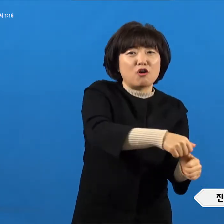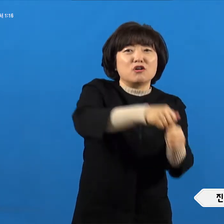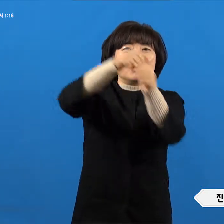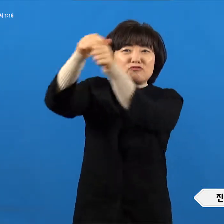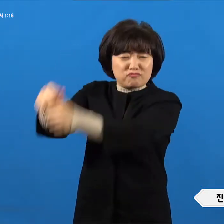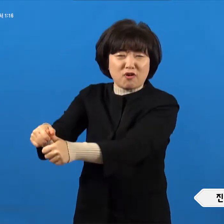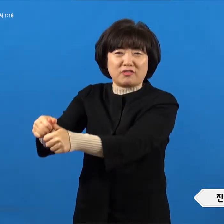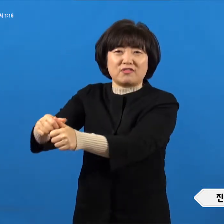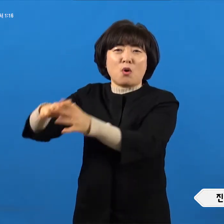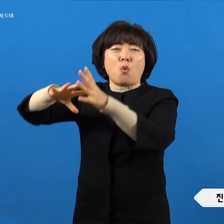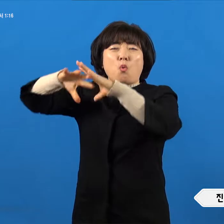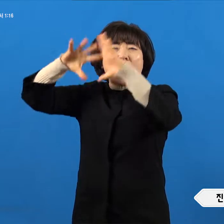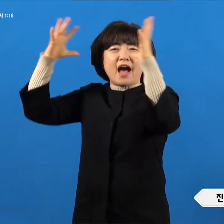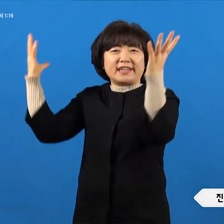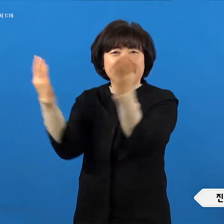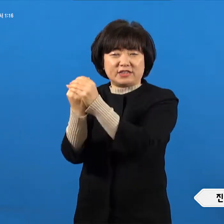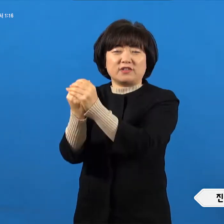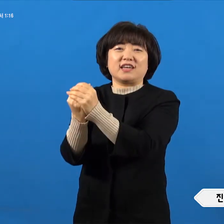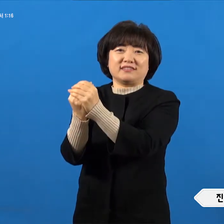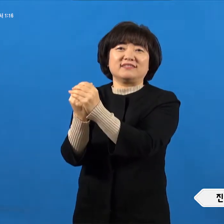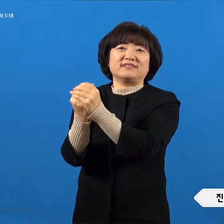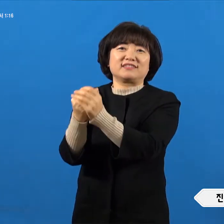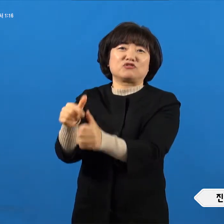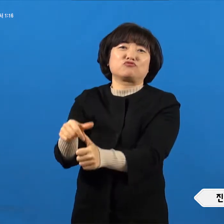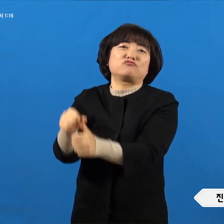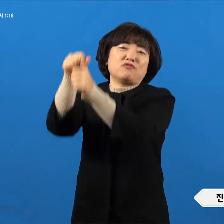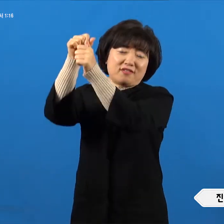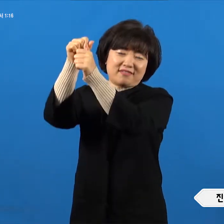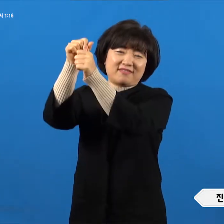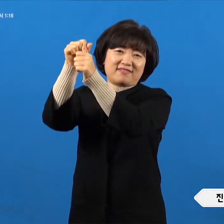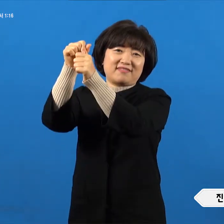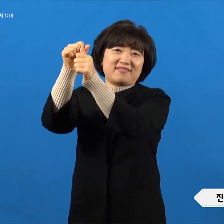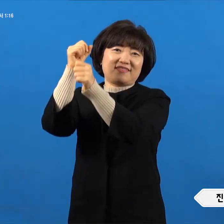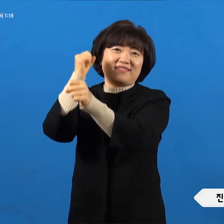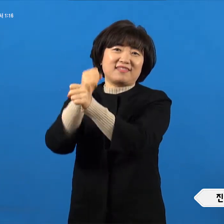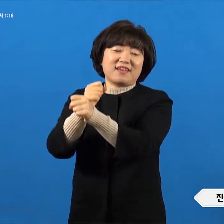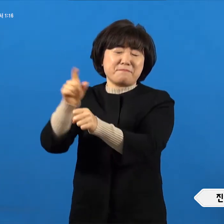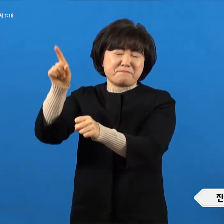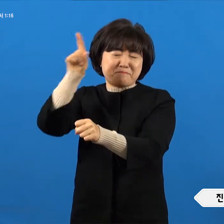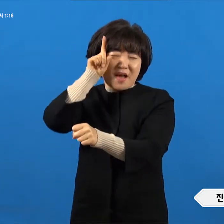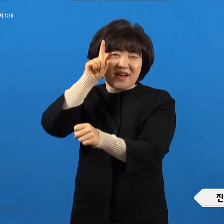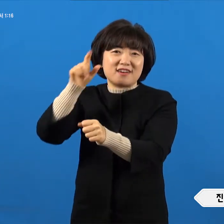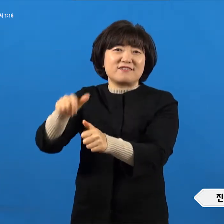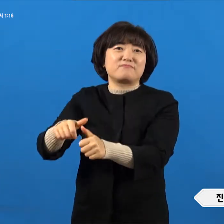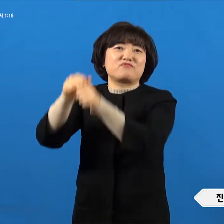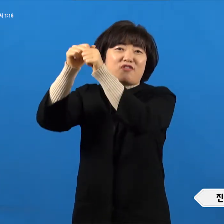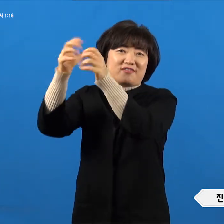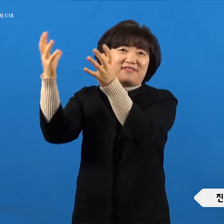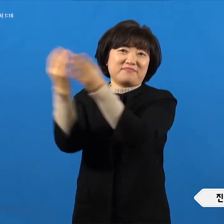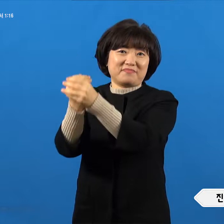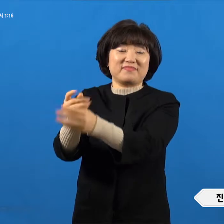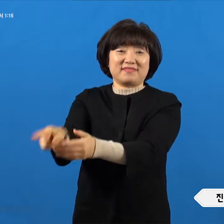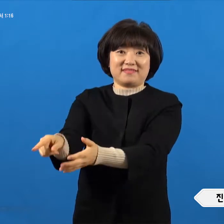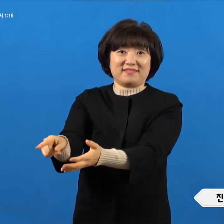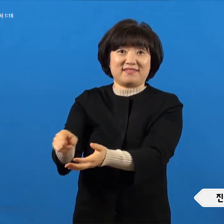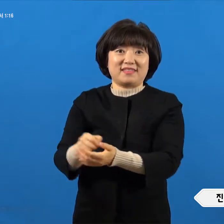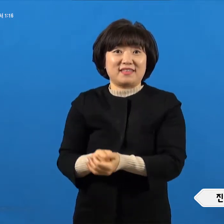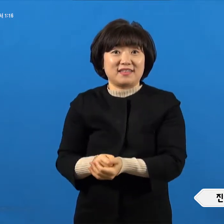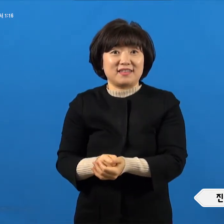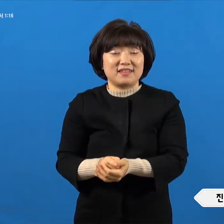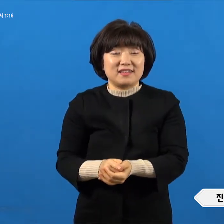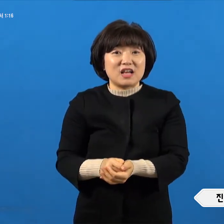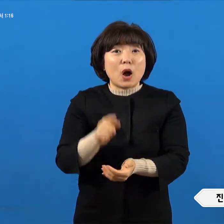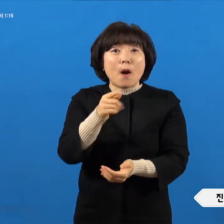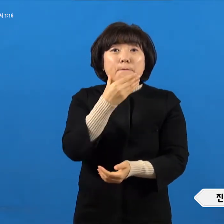구원하시는 완전한 전적인 하나님의 구원을 말씀합니다. 이 말을 다른 말로 한다면